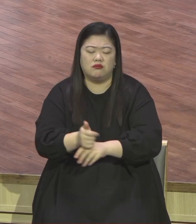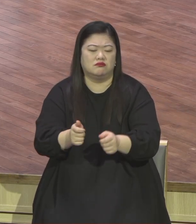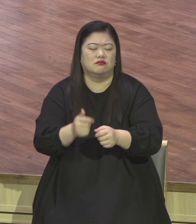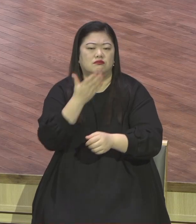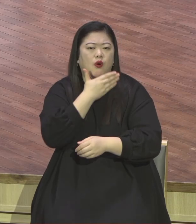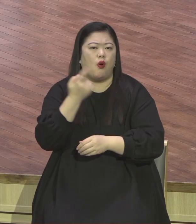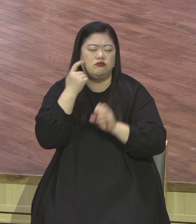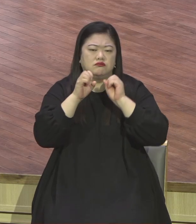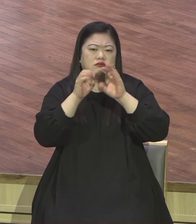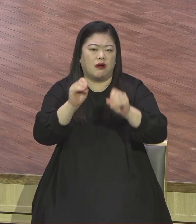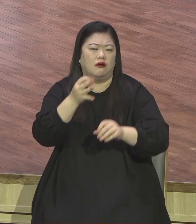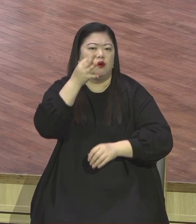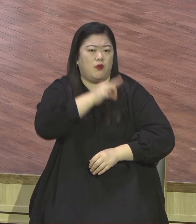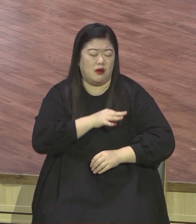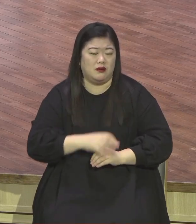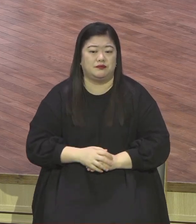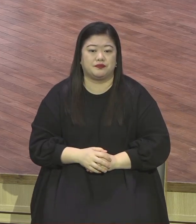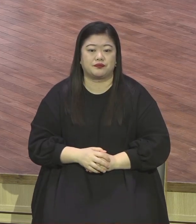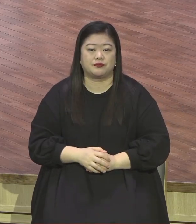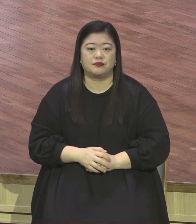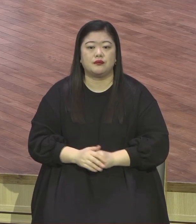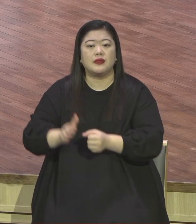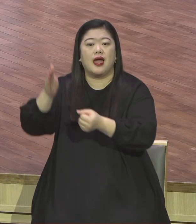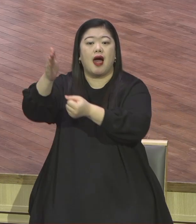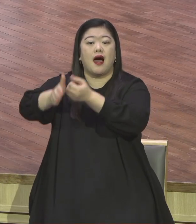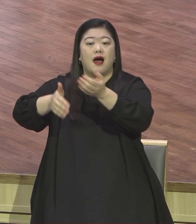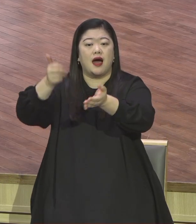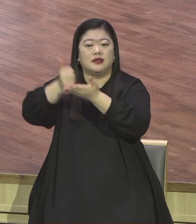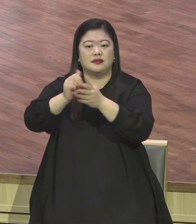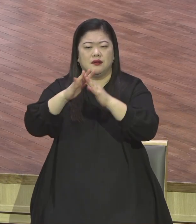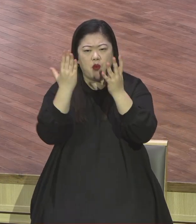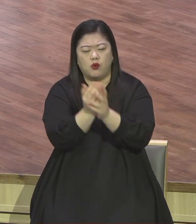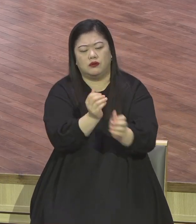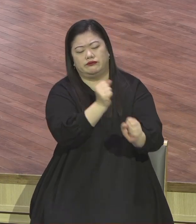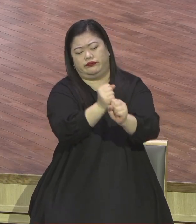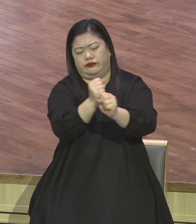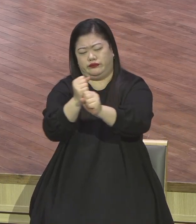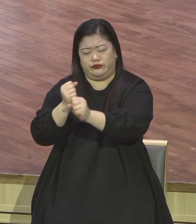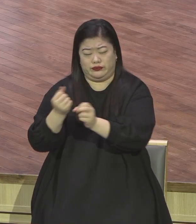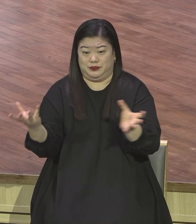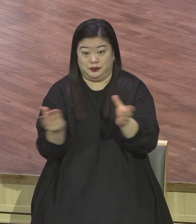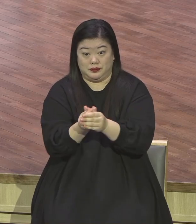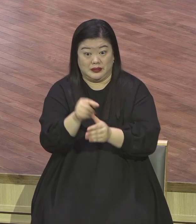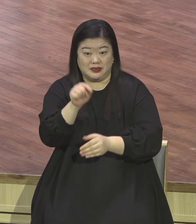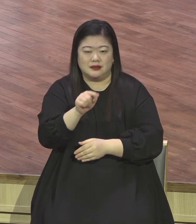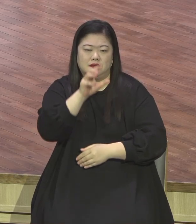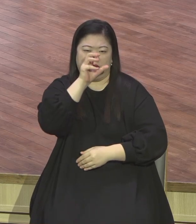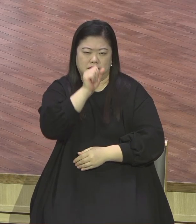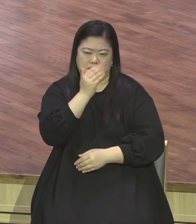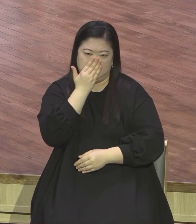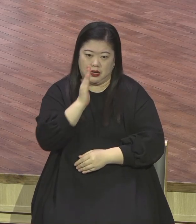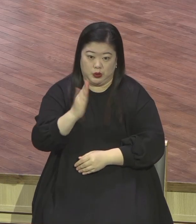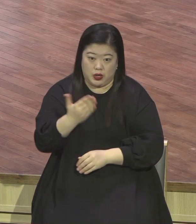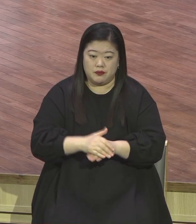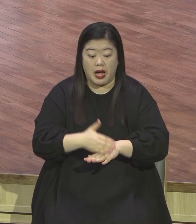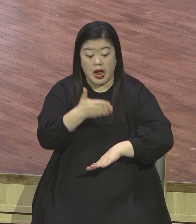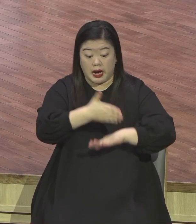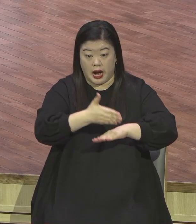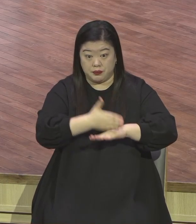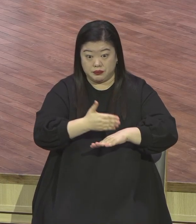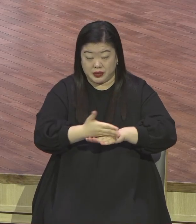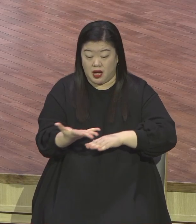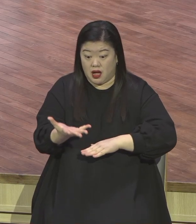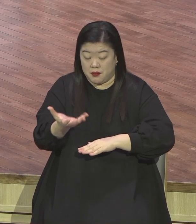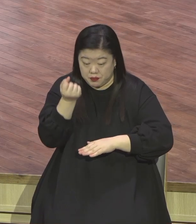오지려보면 하나님께서 지으신 모든 것이 선함에 감사함으로 받으면 버릴 것이 없나니